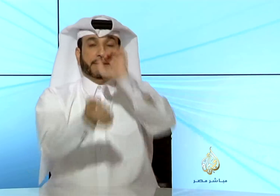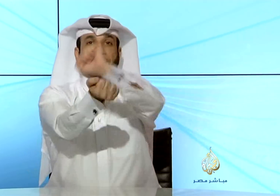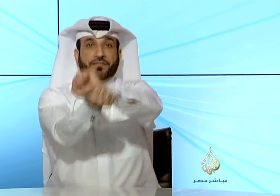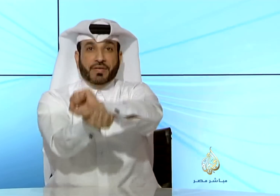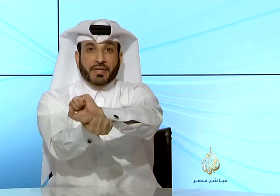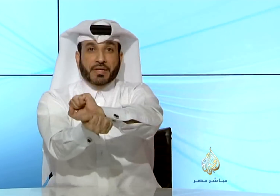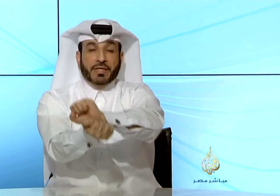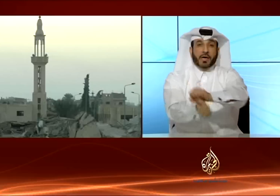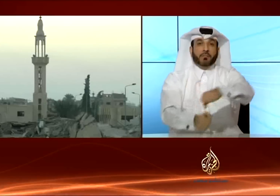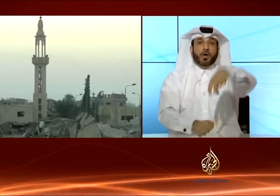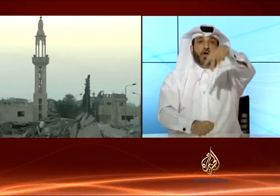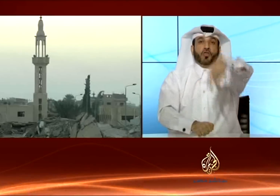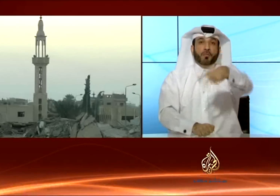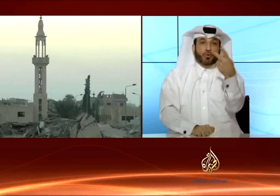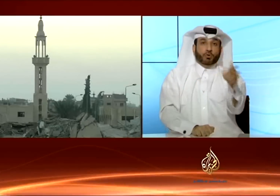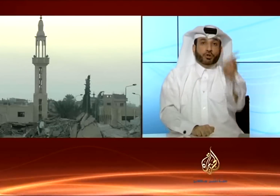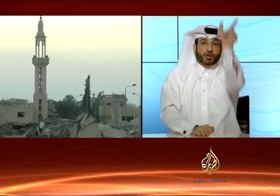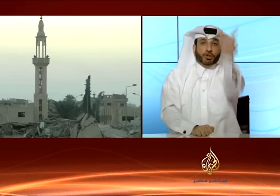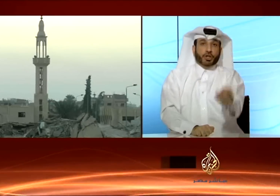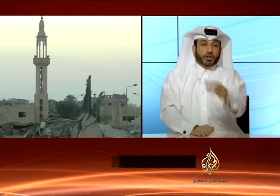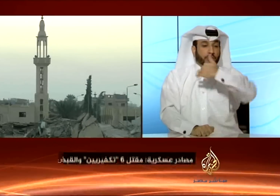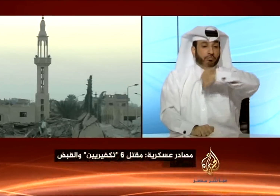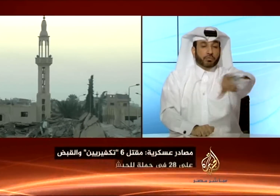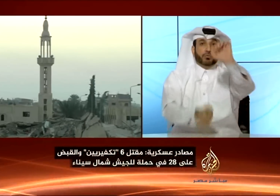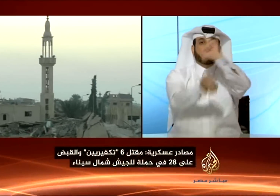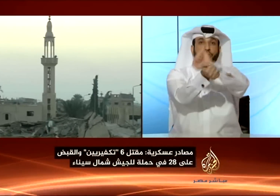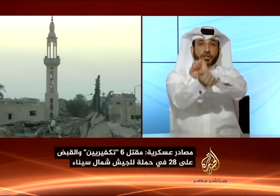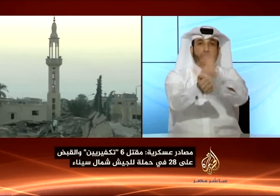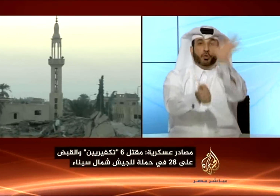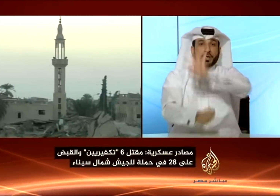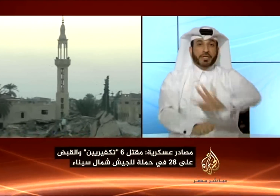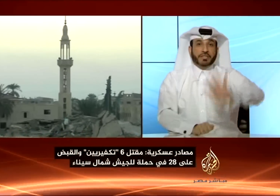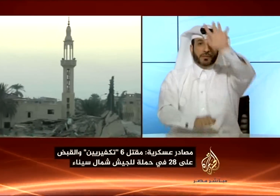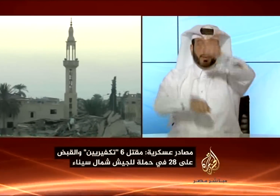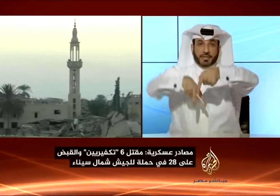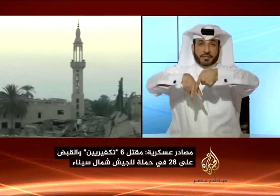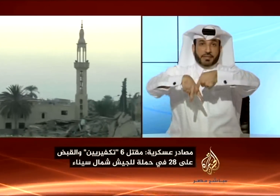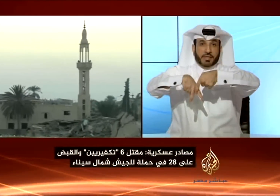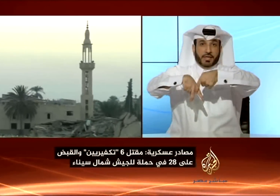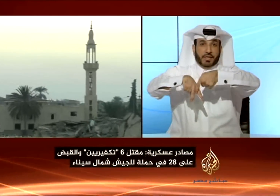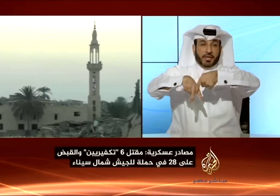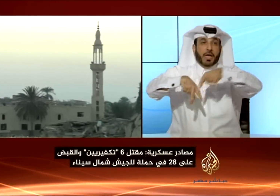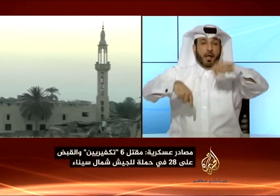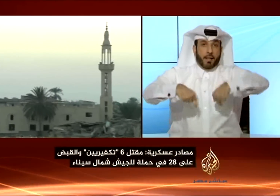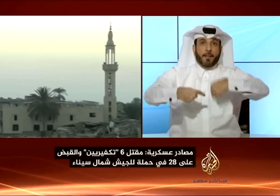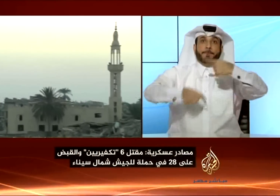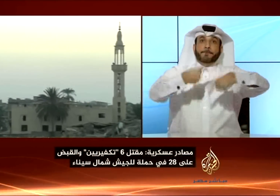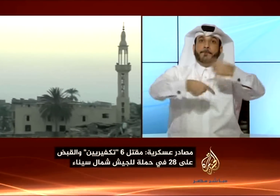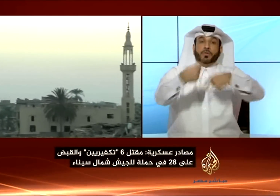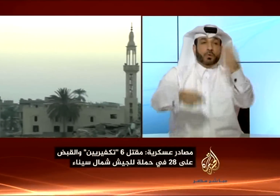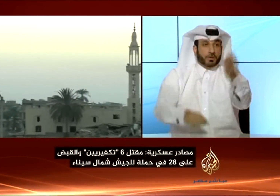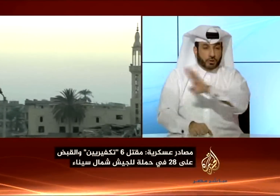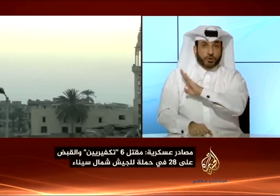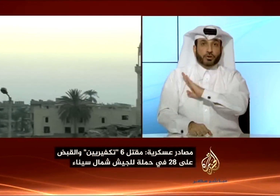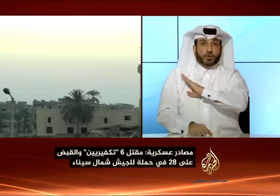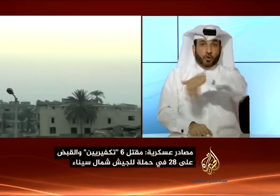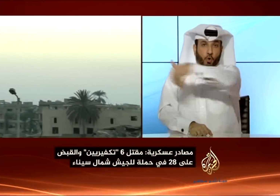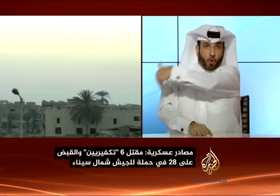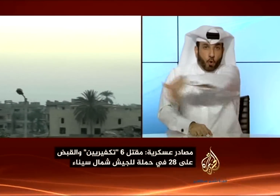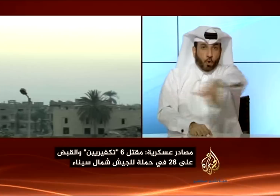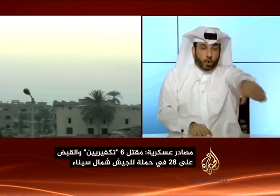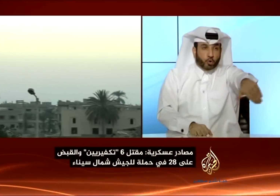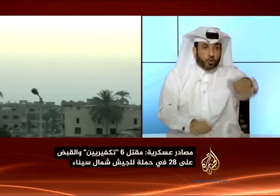على 28 في حمله للجيش بشمال سيناء ياتي هذا فيما تواصل قوات حرس